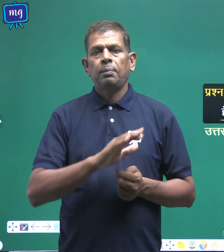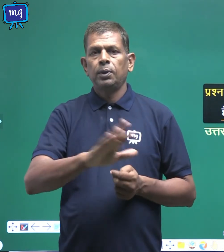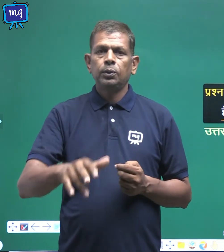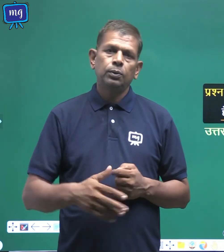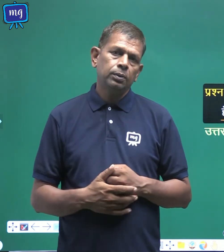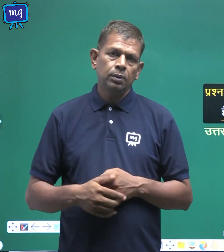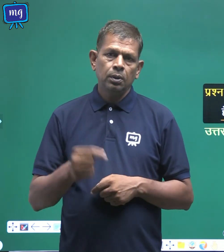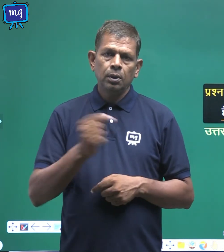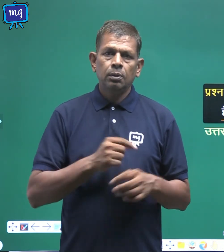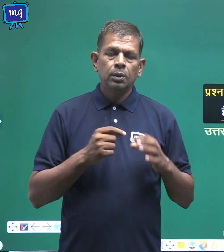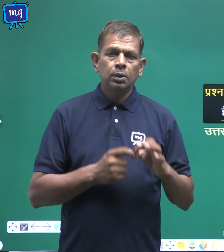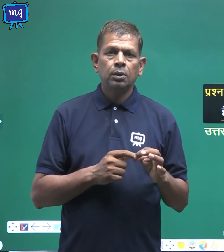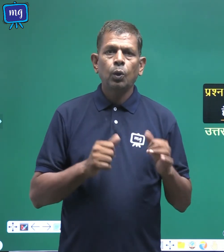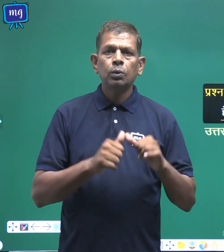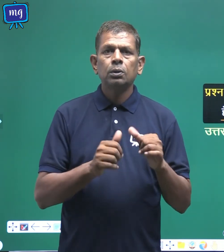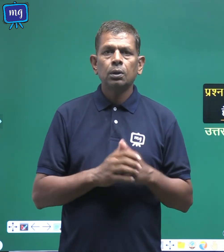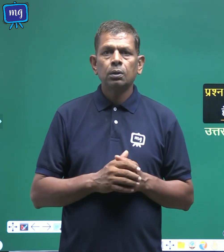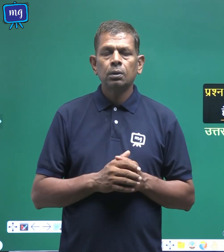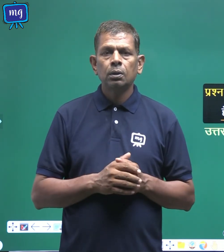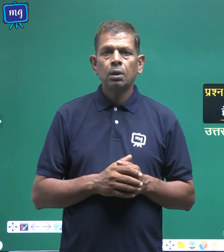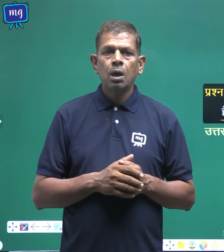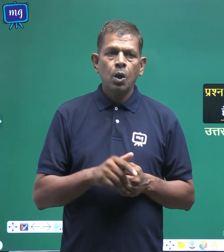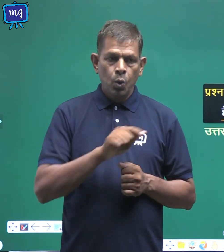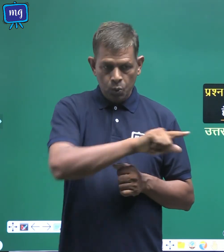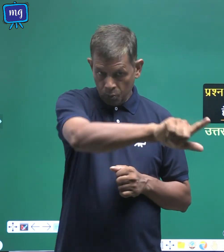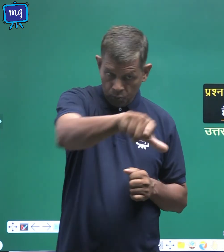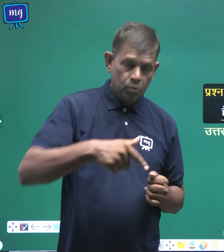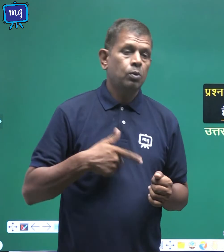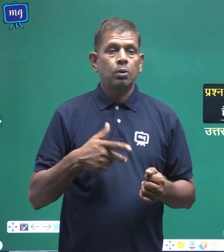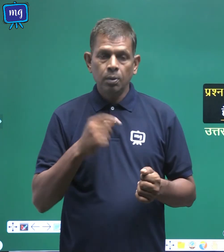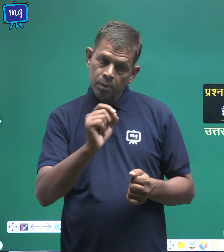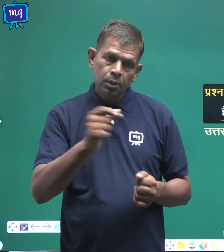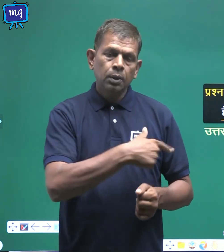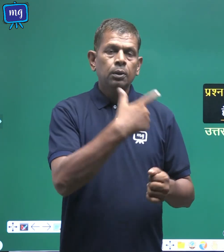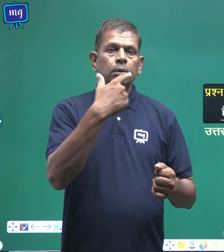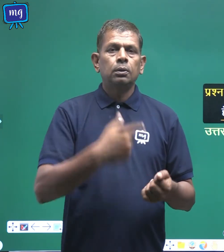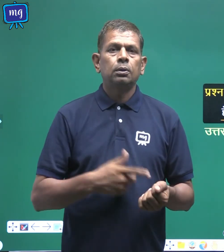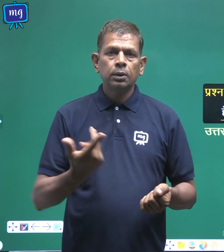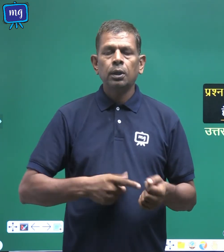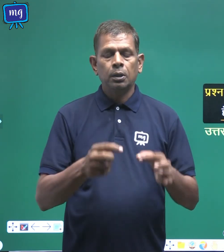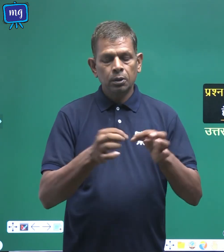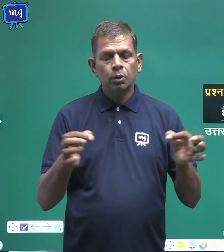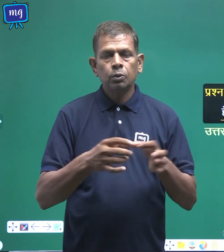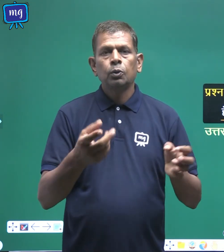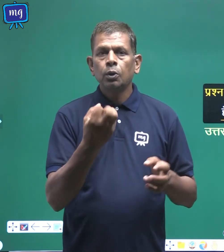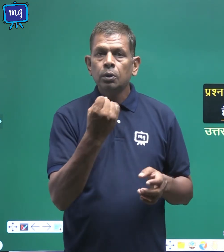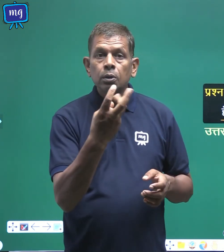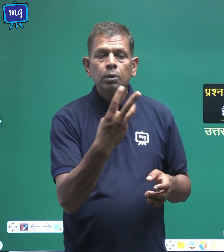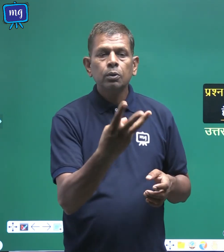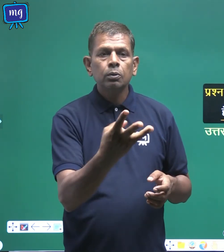बच्चों, इस प्रश्न का उत्तर आप स्वयं लिखेंगे कि तंतु कितने प्रकार के होते